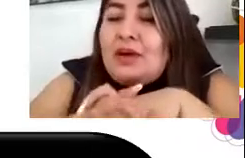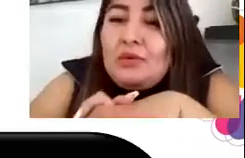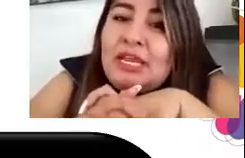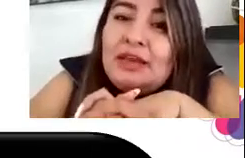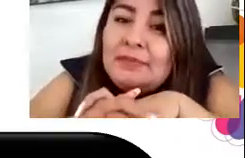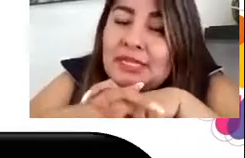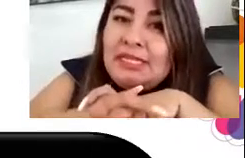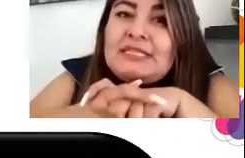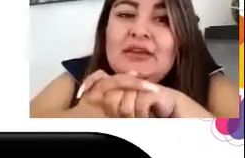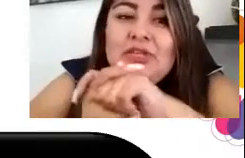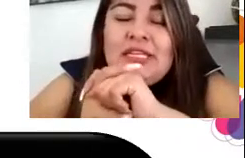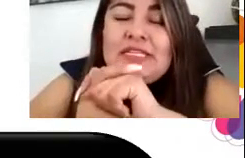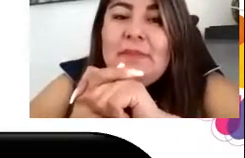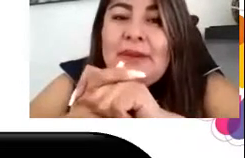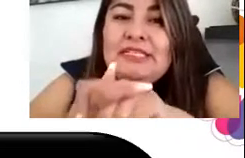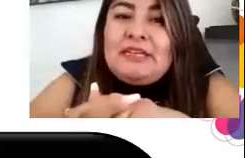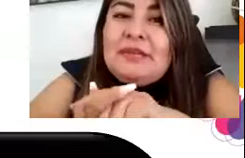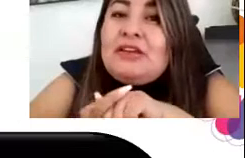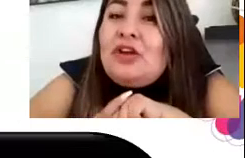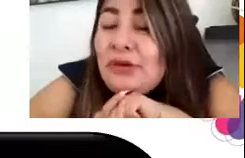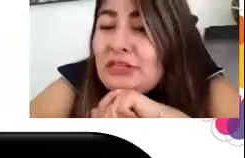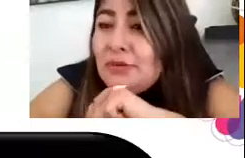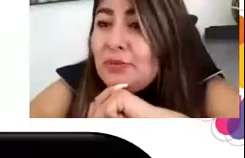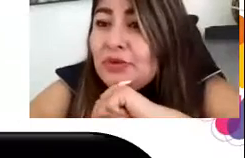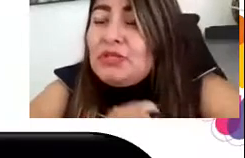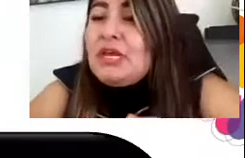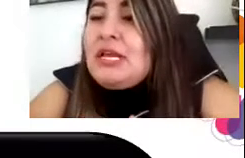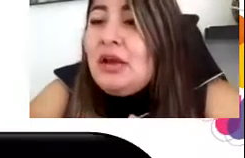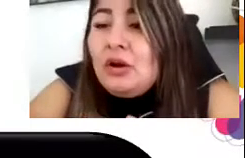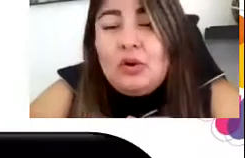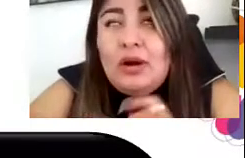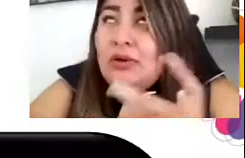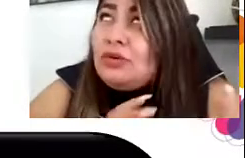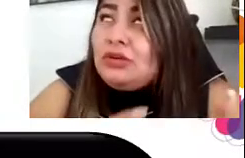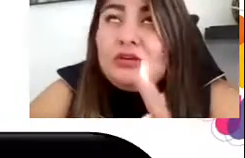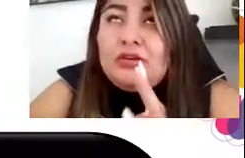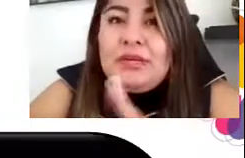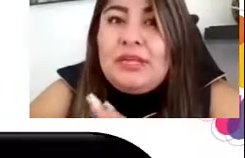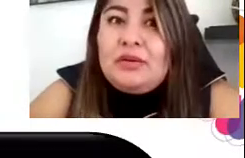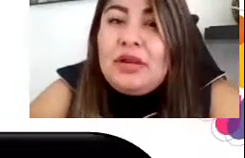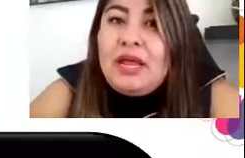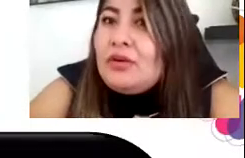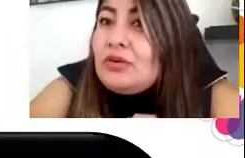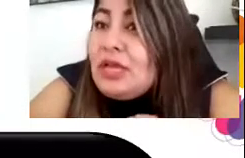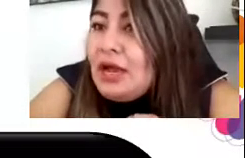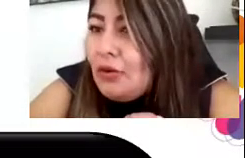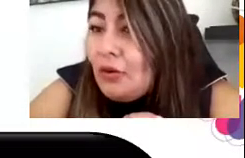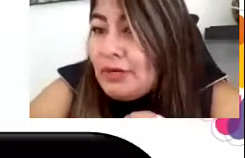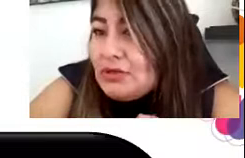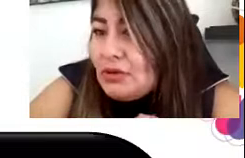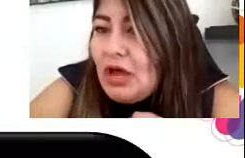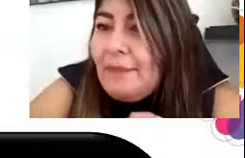que únicamente se utiliza para escribir nombres propios o algún otro nombre de alguna cosa